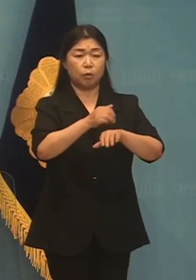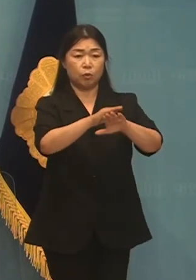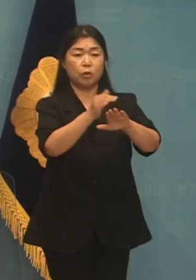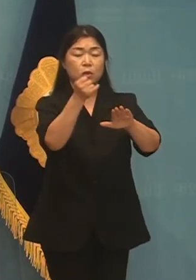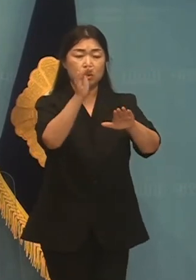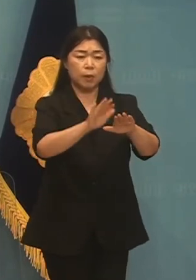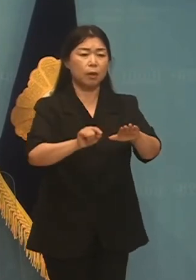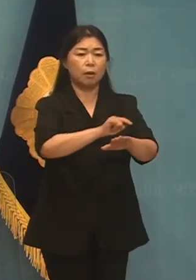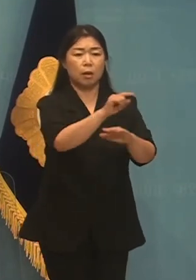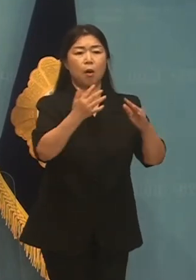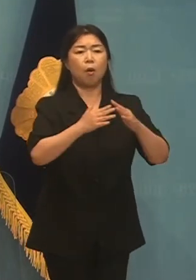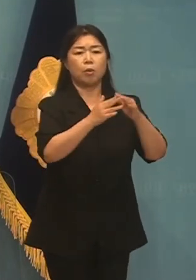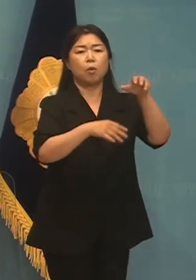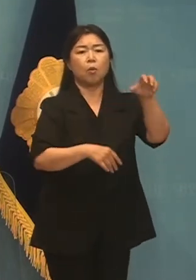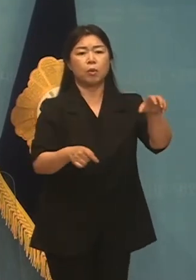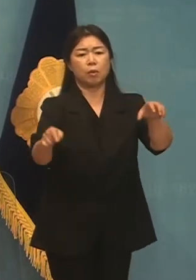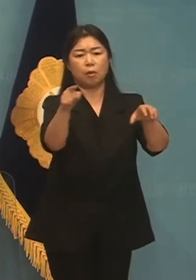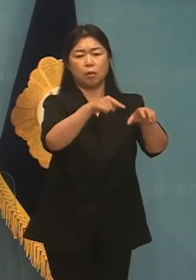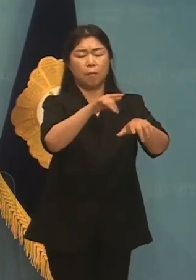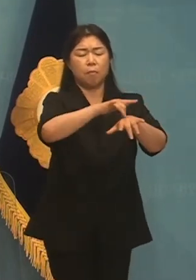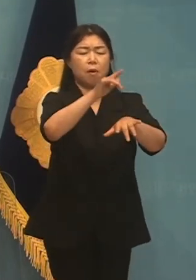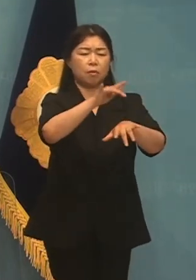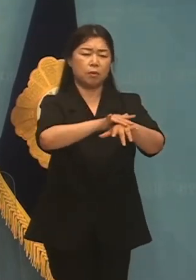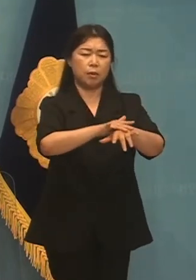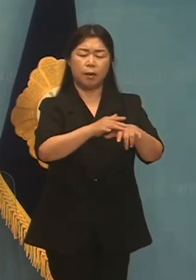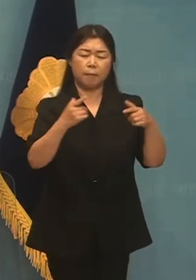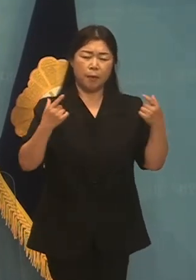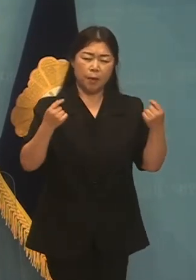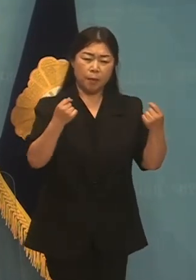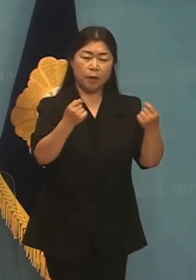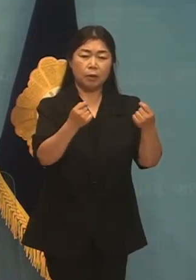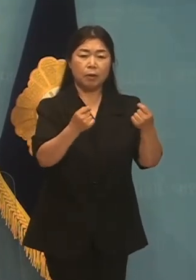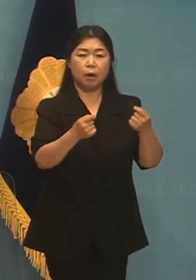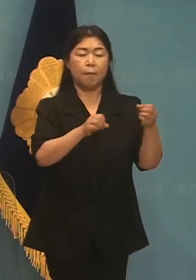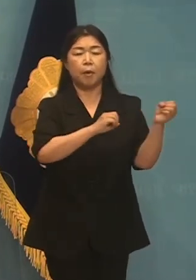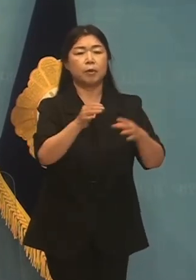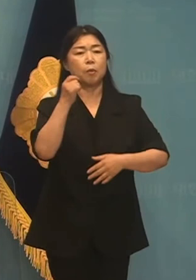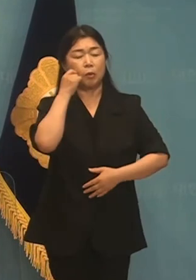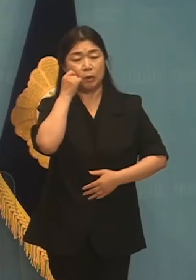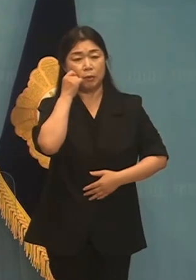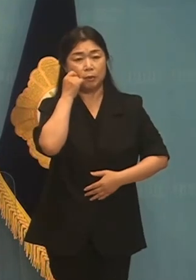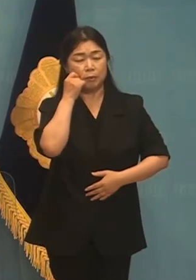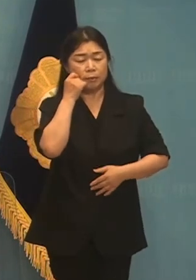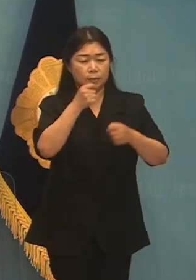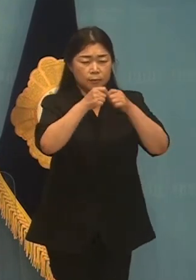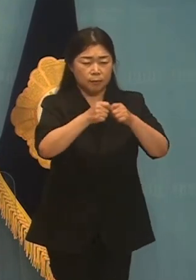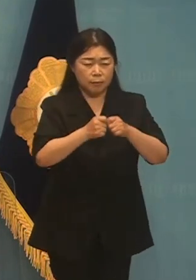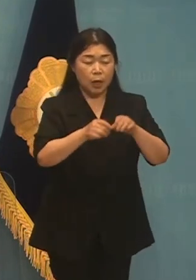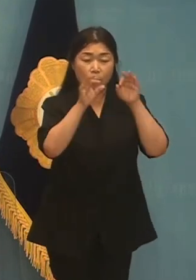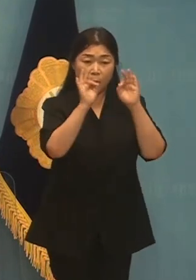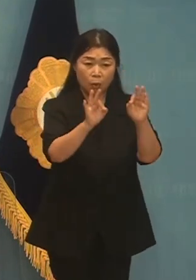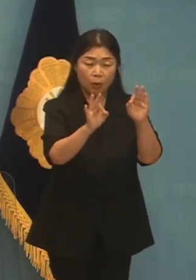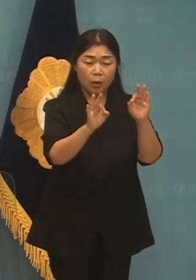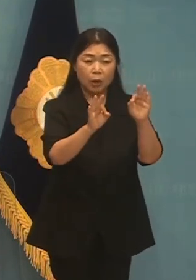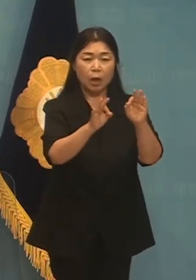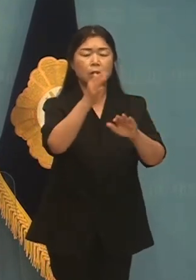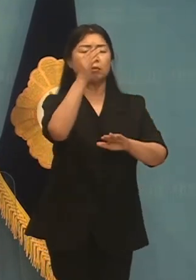퍼진 건설 현장의 관행을 낱낱이 파헤쳤습니다. 그